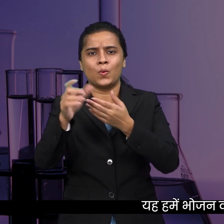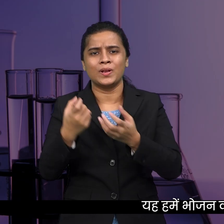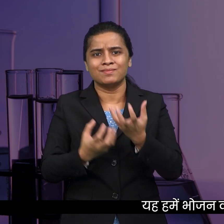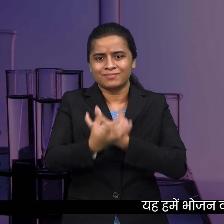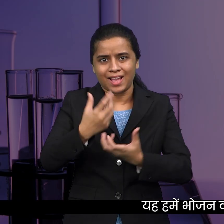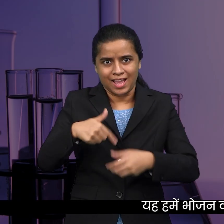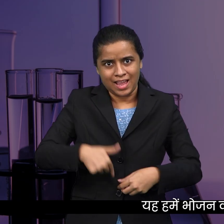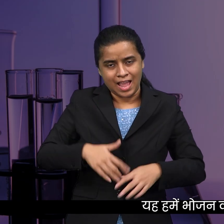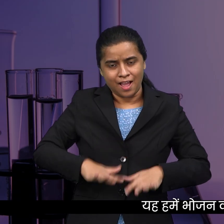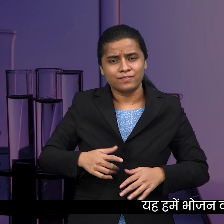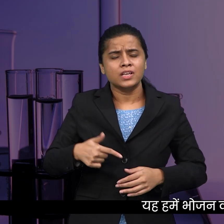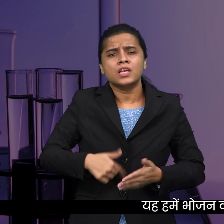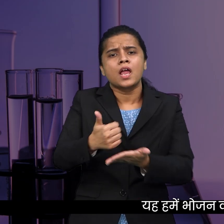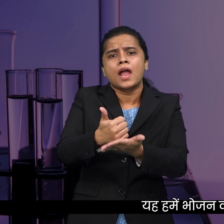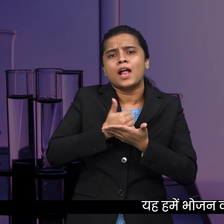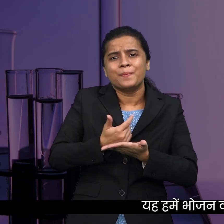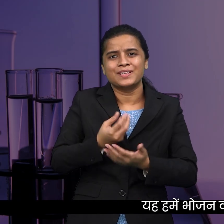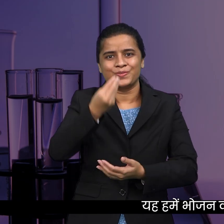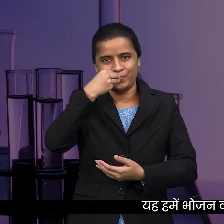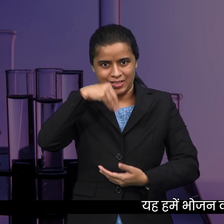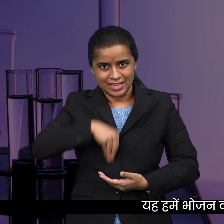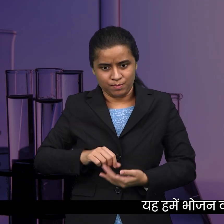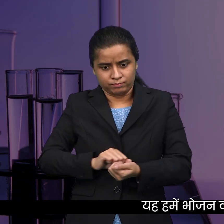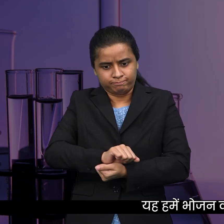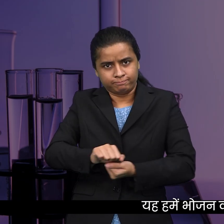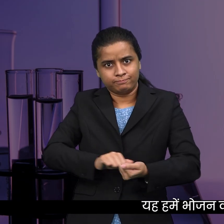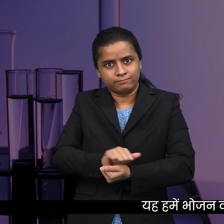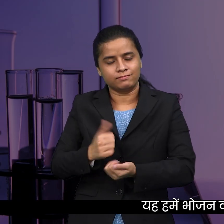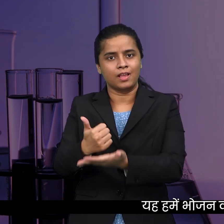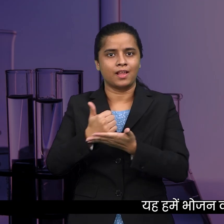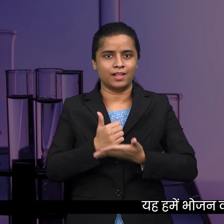यह हमें भोजन को पचाने में मदद करता है।